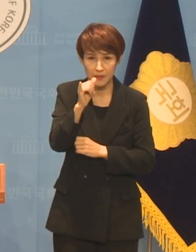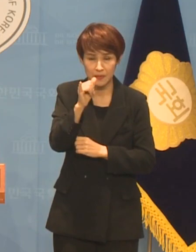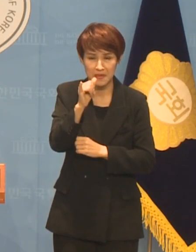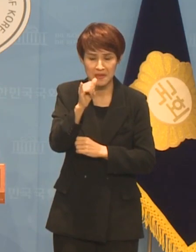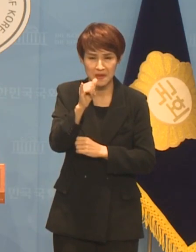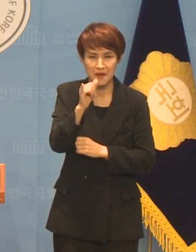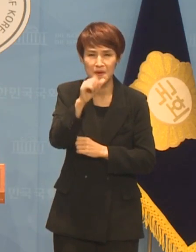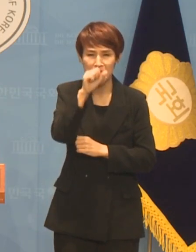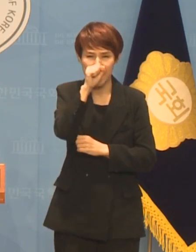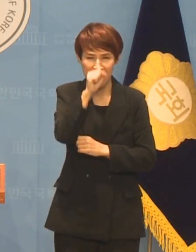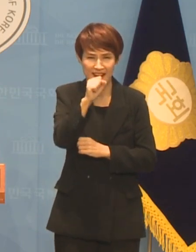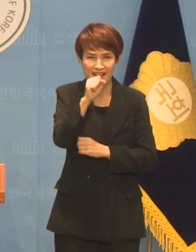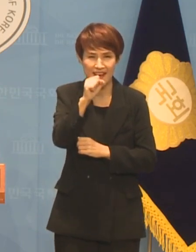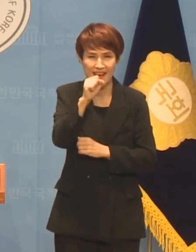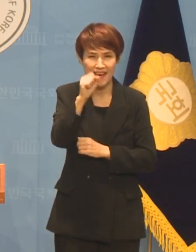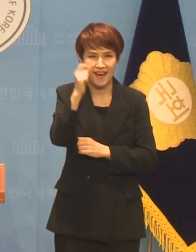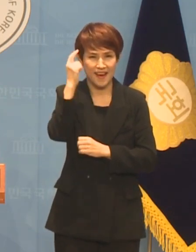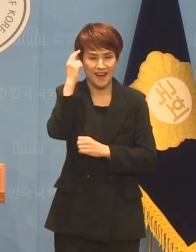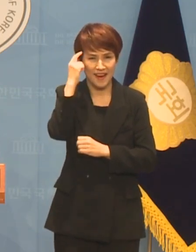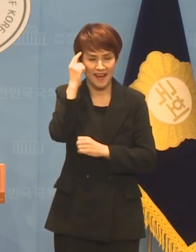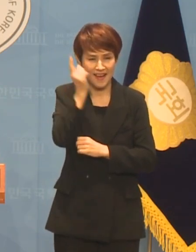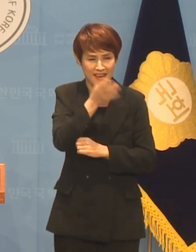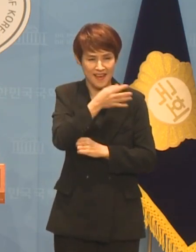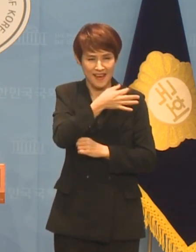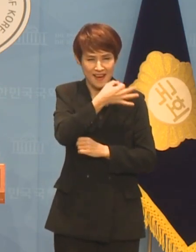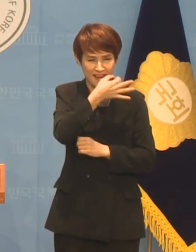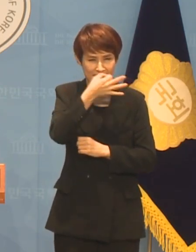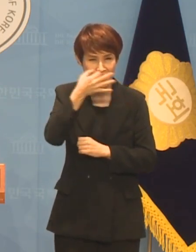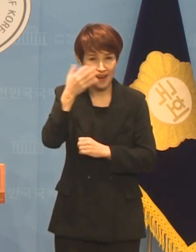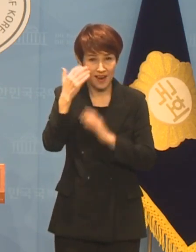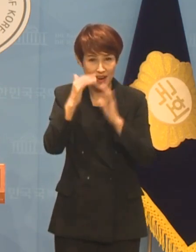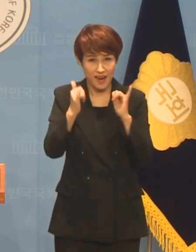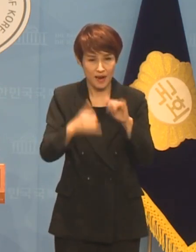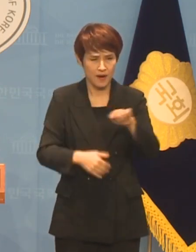속으로 쾌재를 불렀던 이들이 그들입니다.